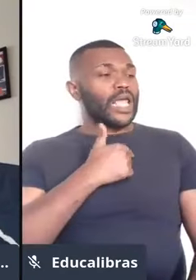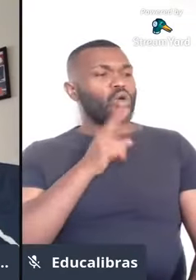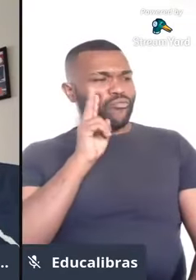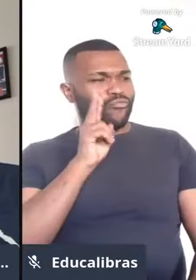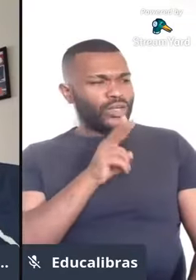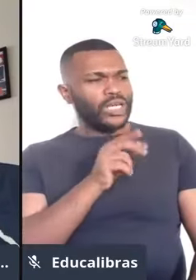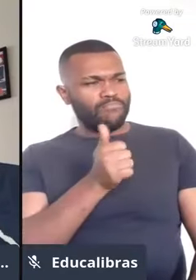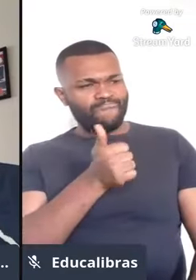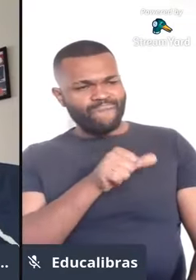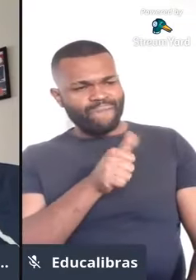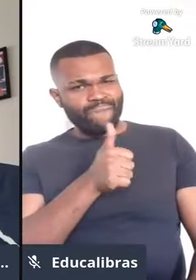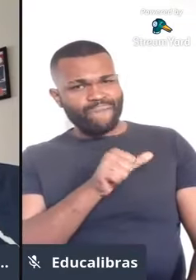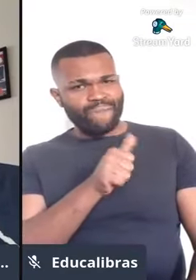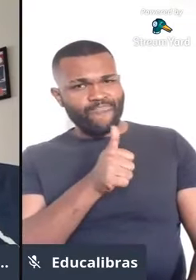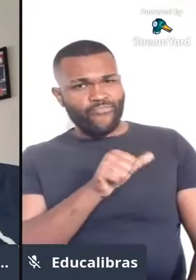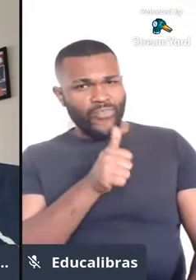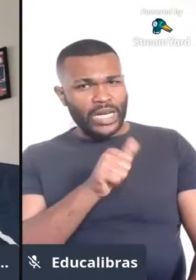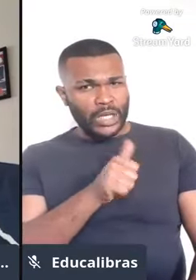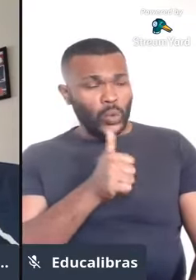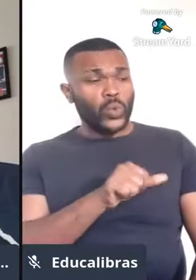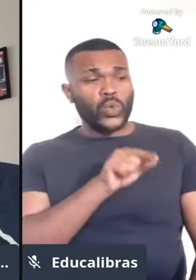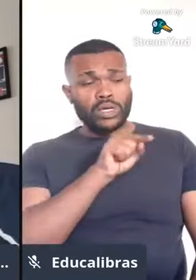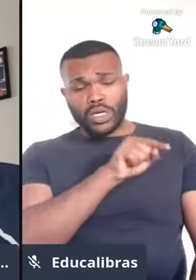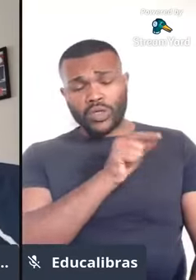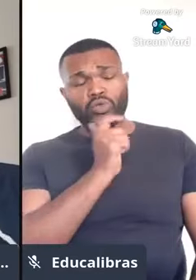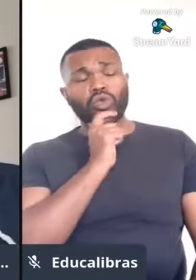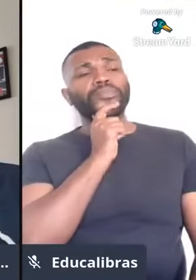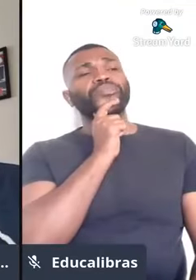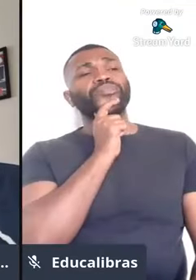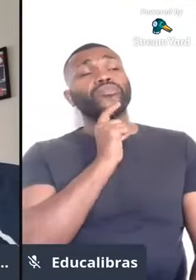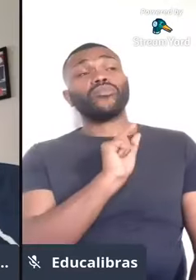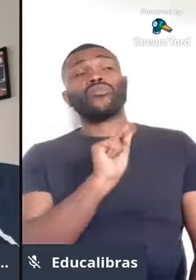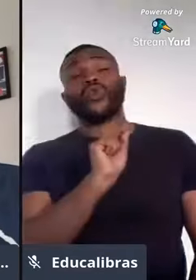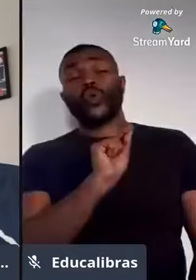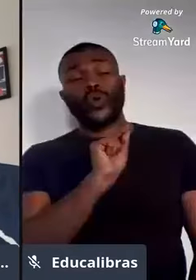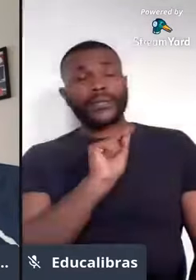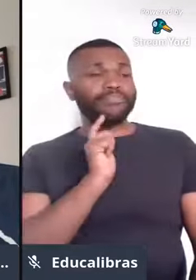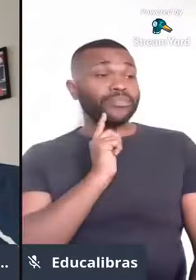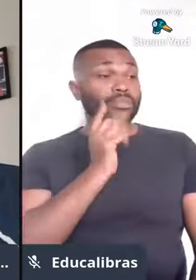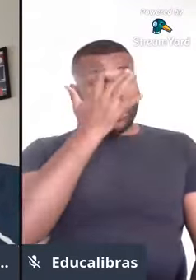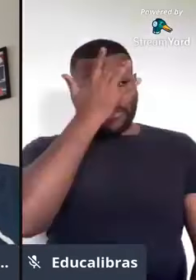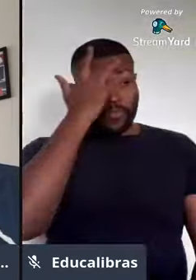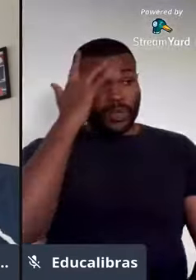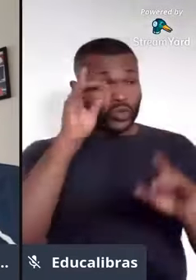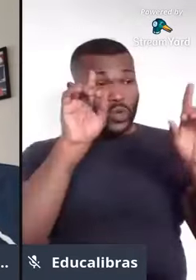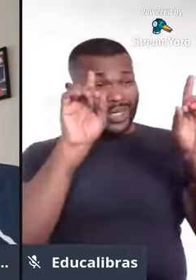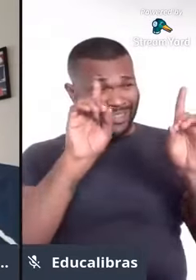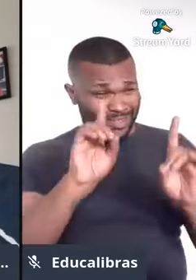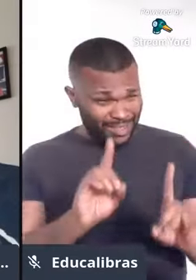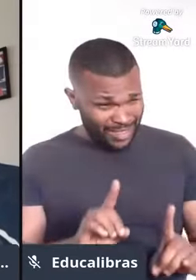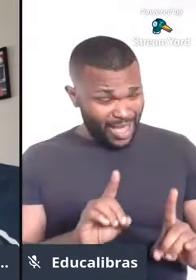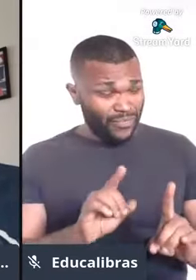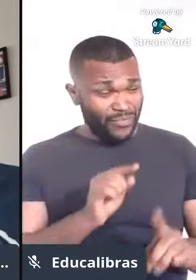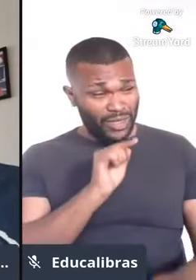talvez. O que eu avalio sobre isso é que a pessoa com deficiência ainda